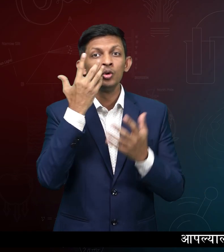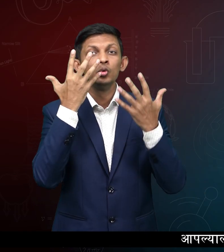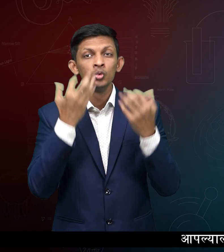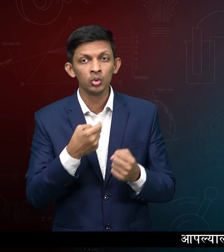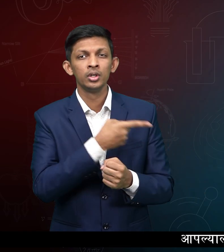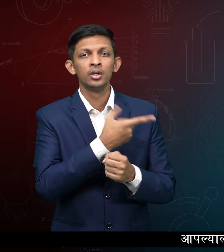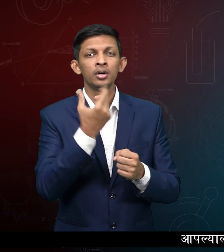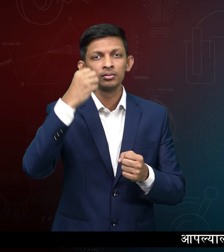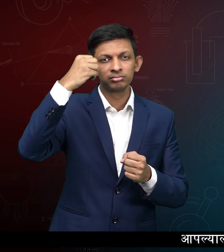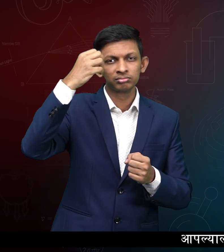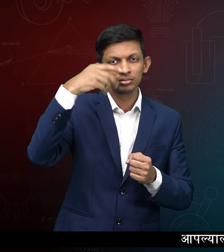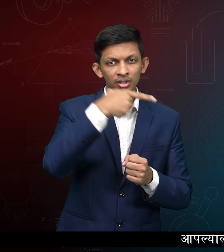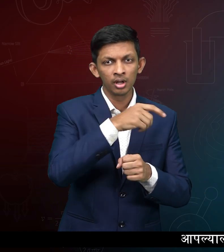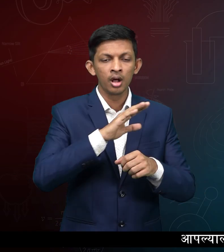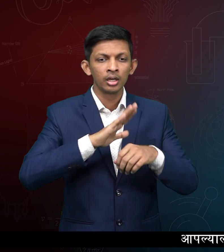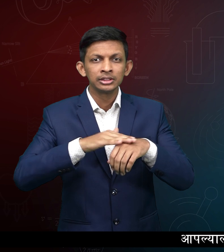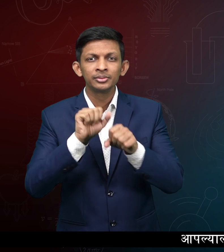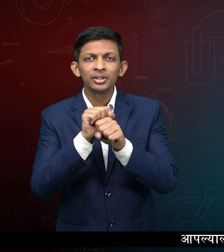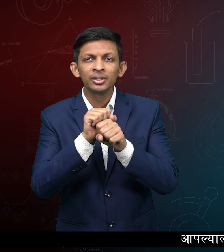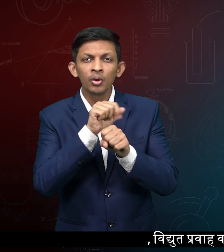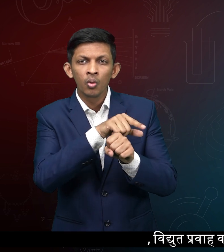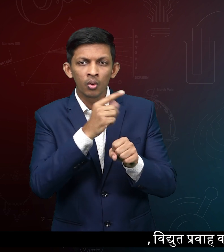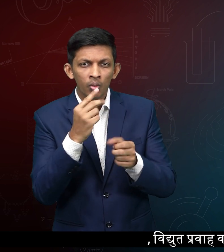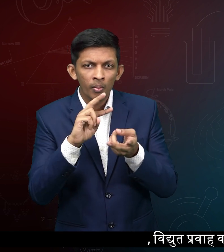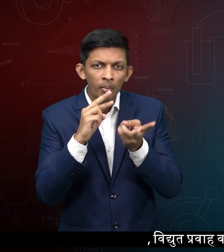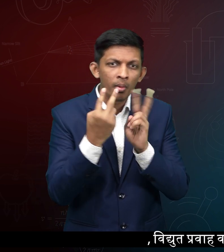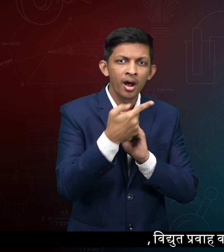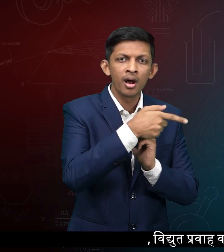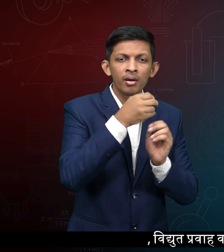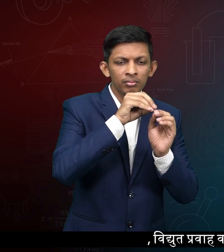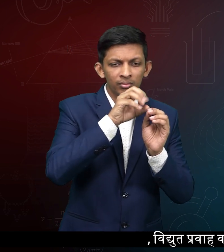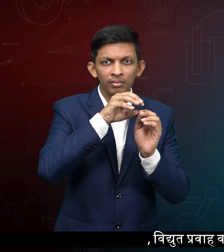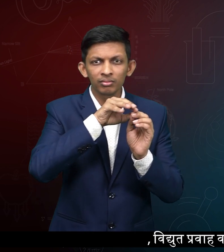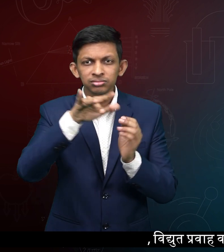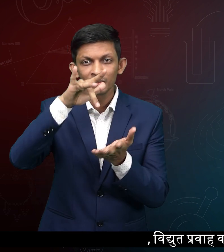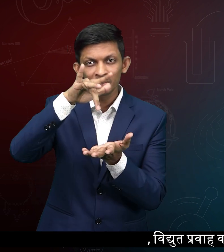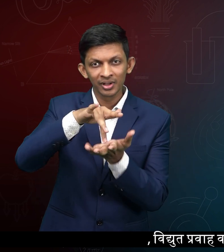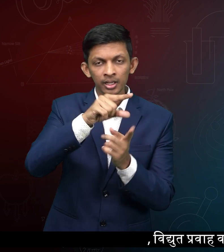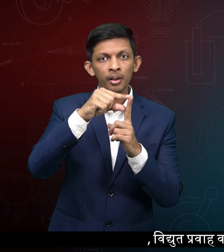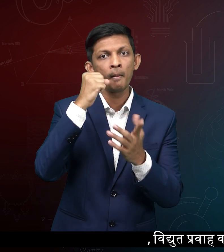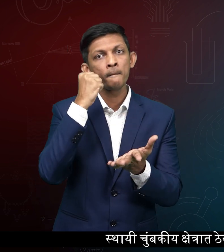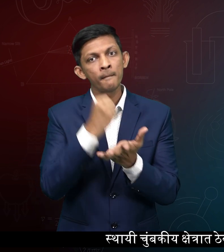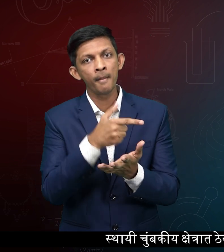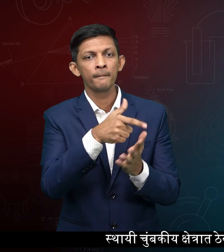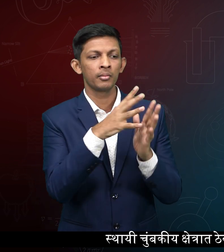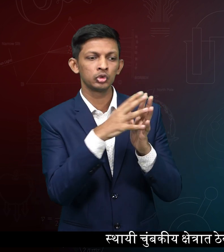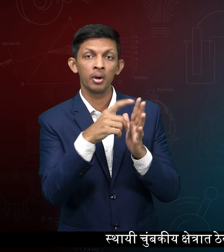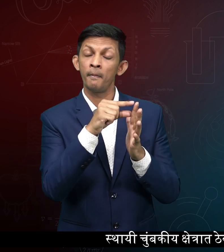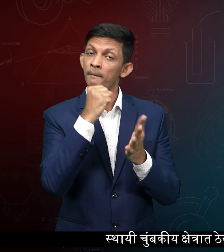आपल्याला हे समजून घ्यावे लागेल की विद्युत प्रवाह वहन करणाऱ्या कुठल्या तरी कुंडलीला स्थायी चुंबकीय क्षेत्रात